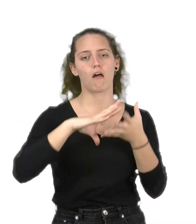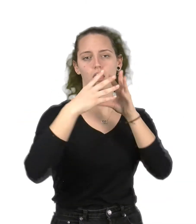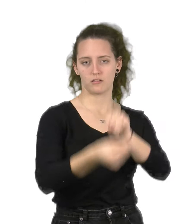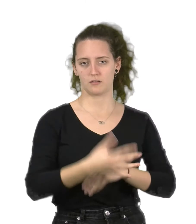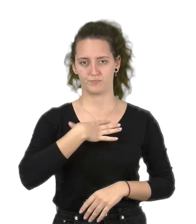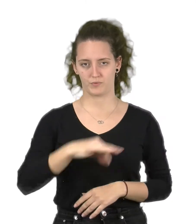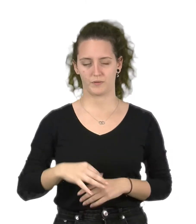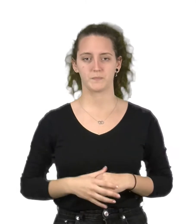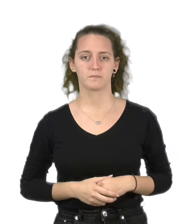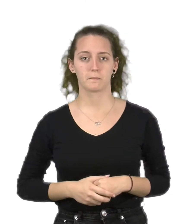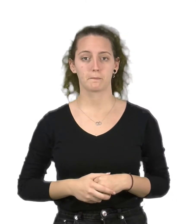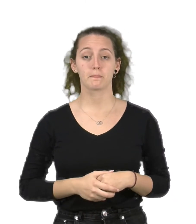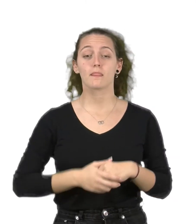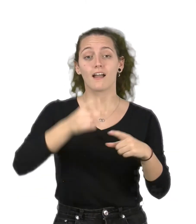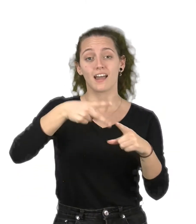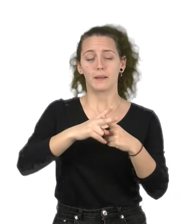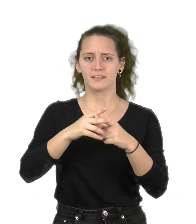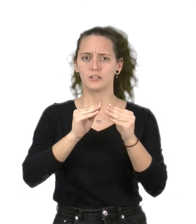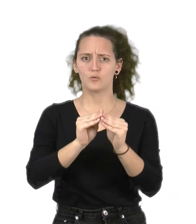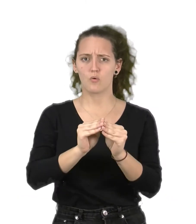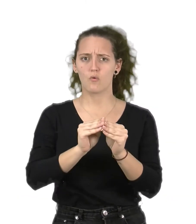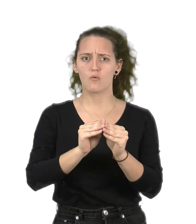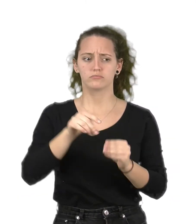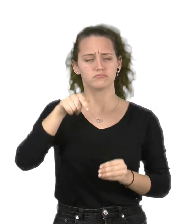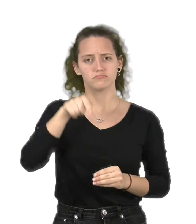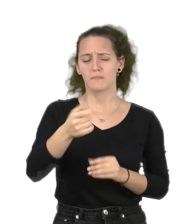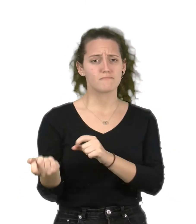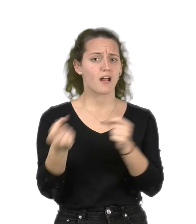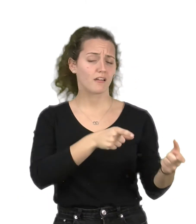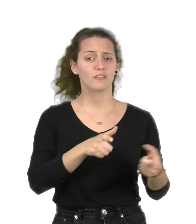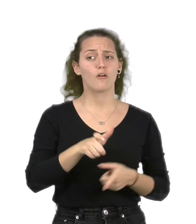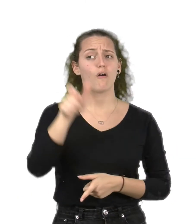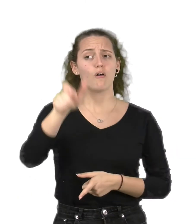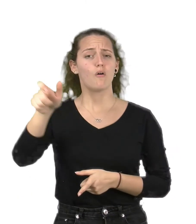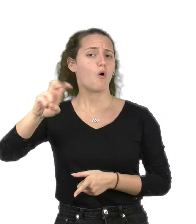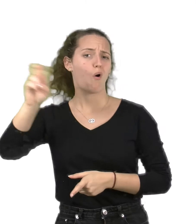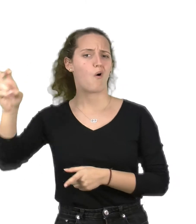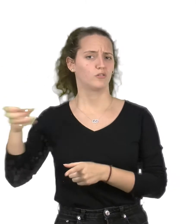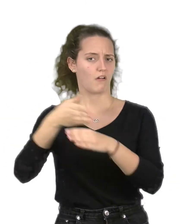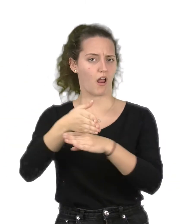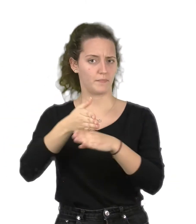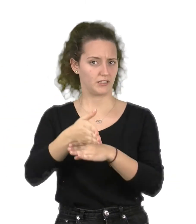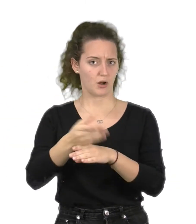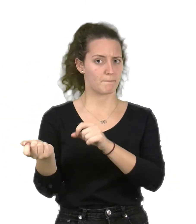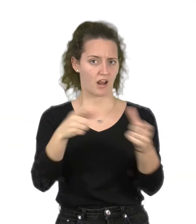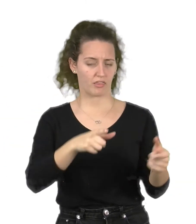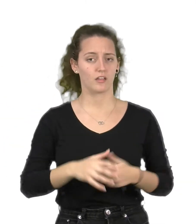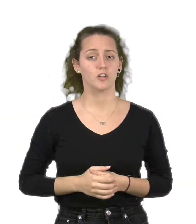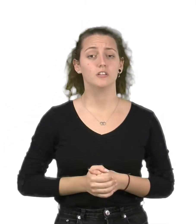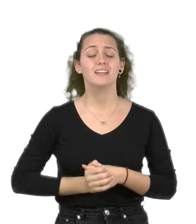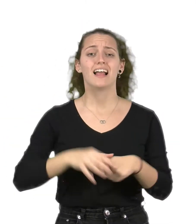construían. Las herramientas empleadas eran similares a las de cualquier otro carpintero, y el tiempo